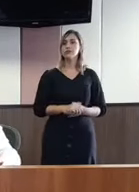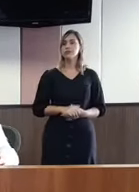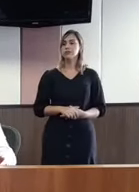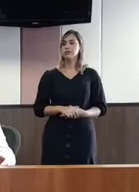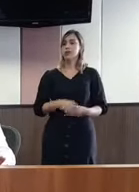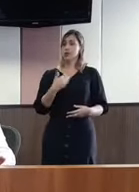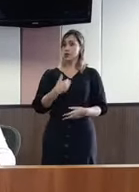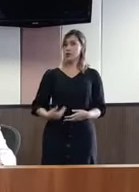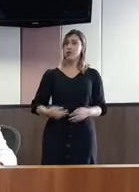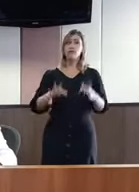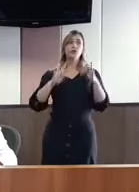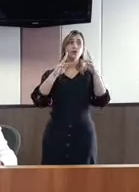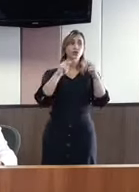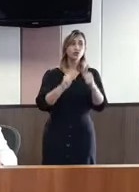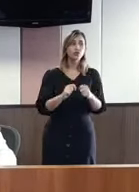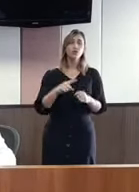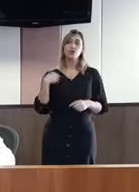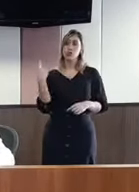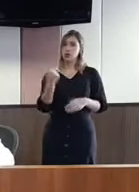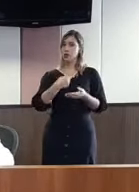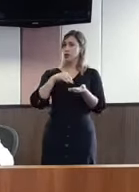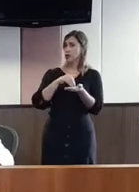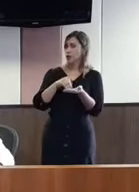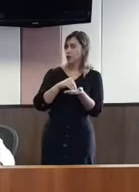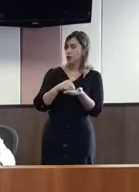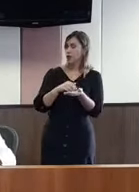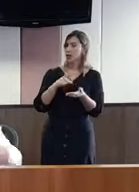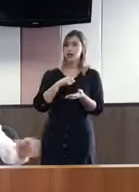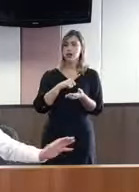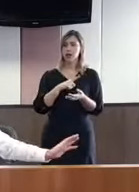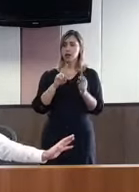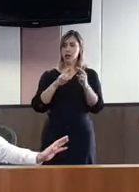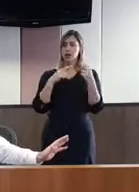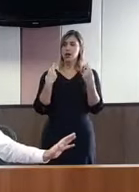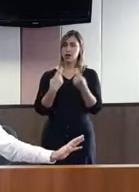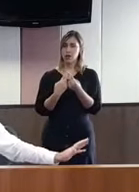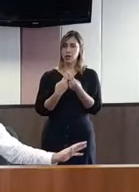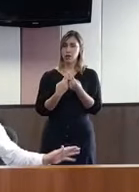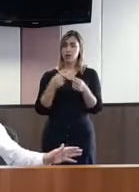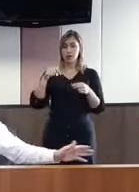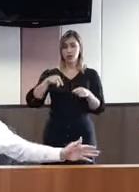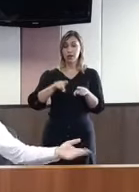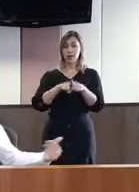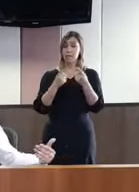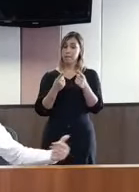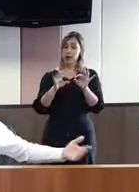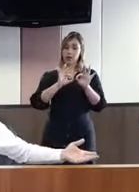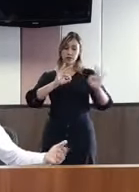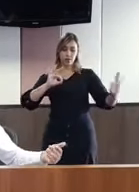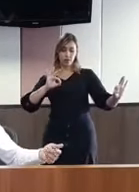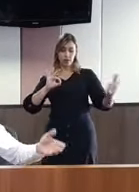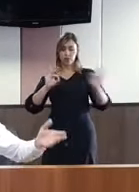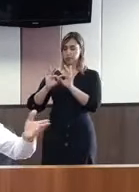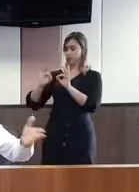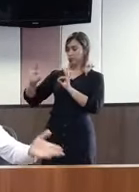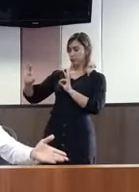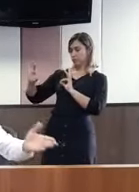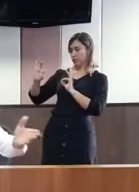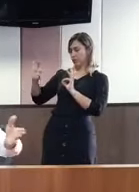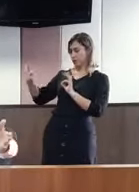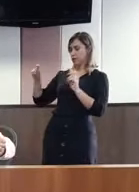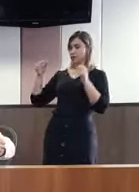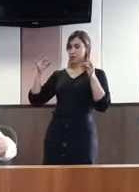o governo inteiro, os nossos secretários, nós temos reuniões aqui direto, sempre com esses cuidados aqui, ó, afastado um dos outros,